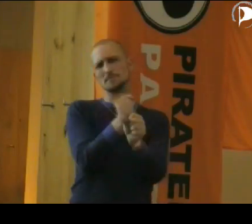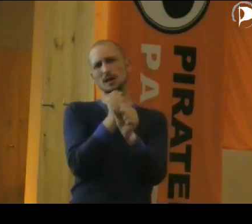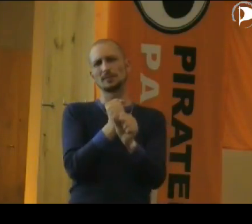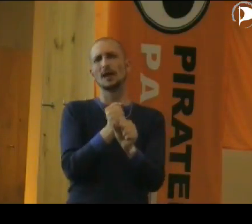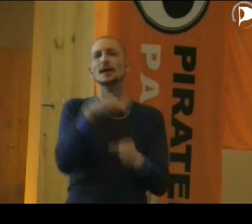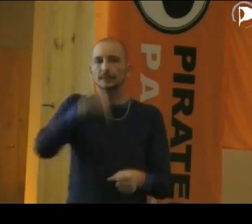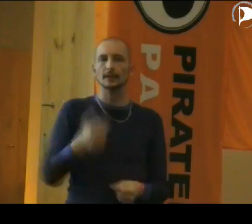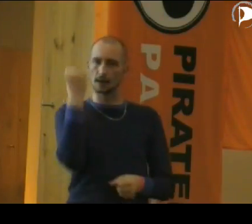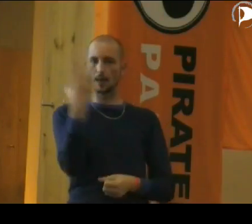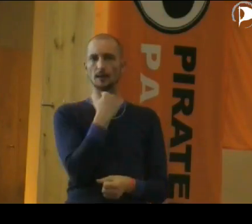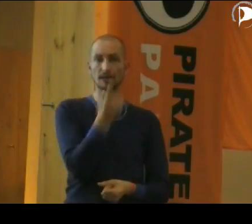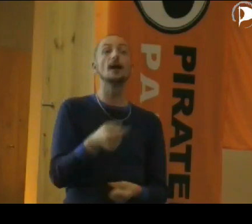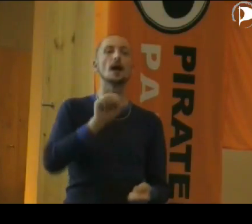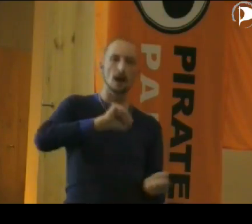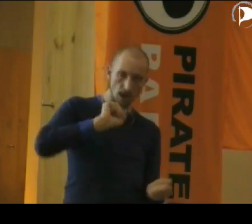häufig passiert